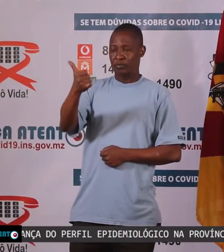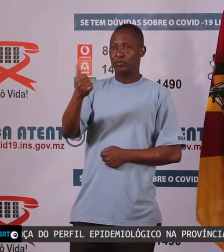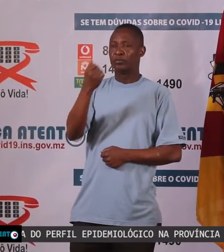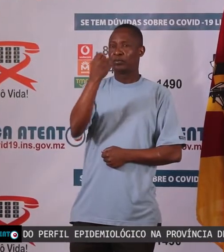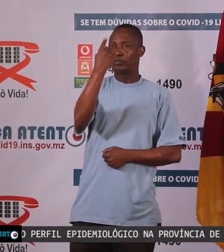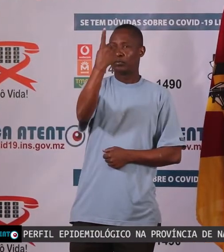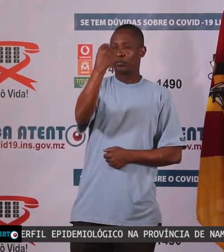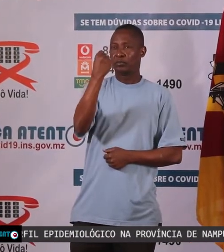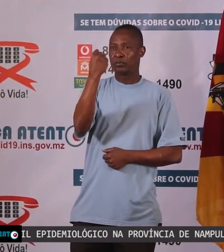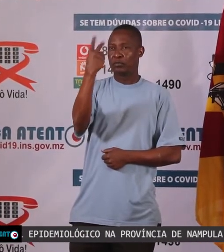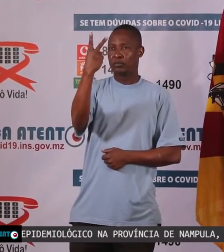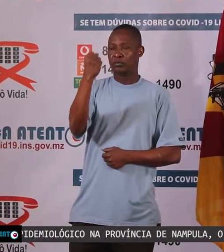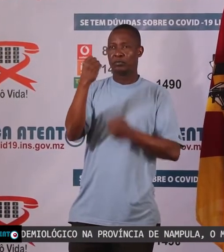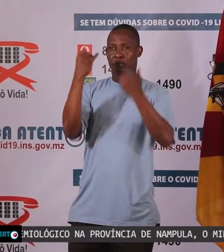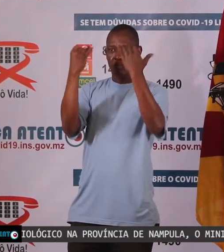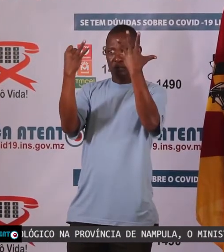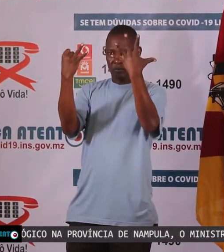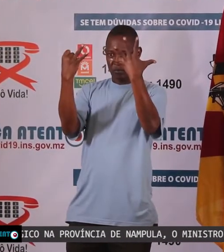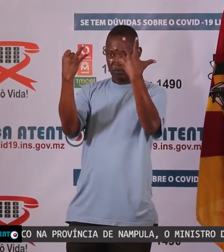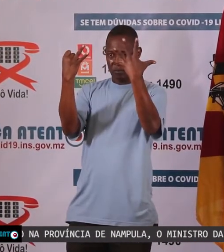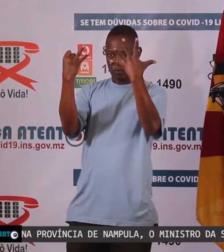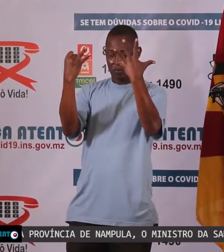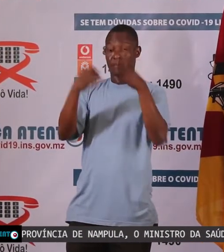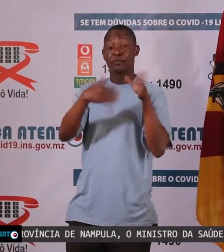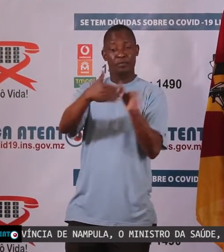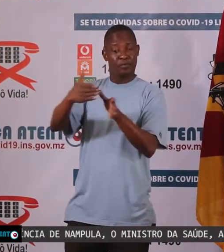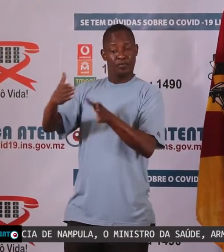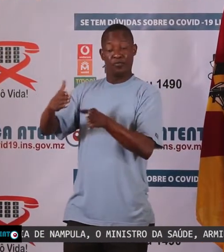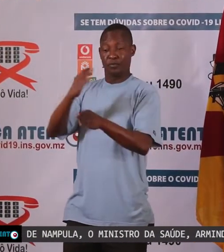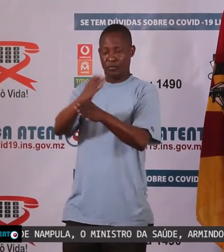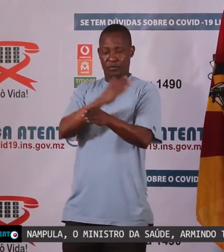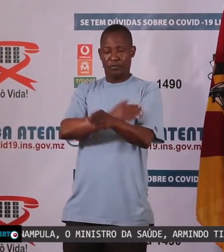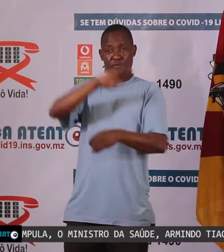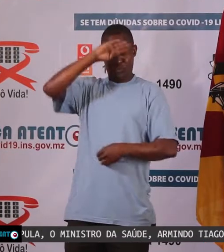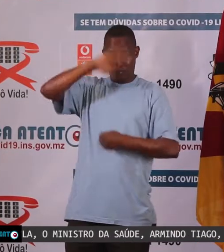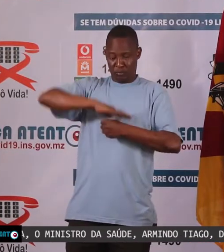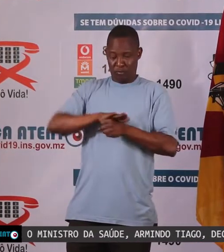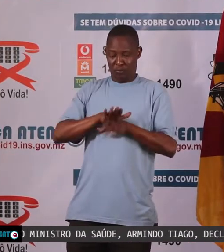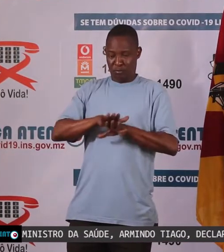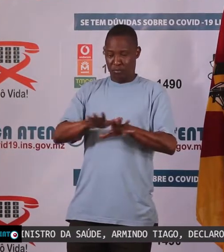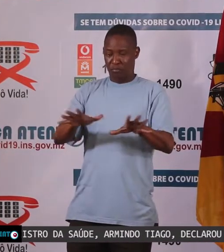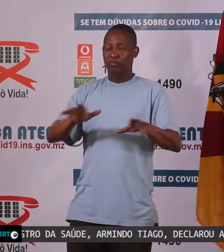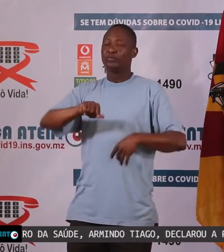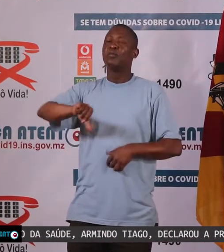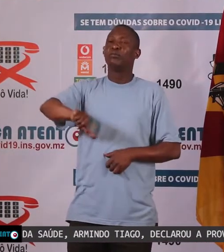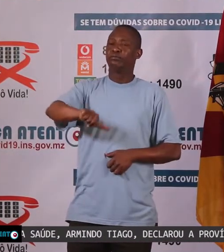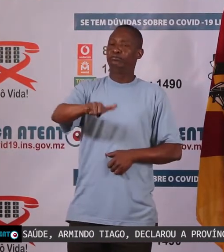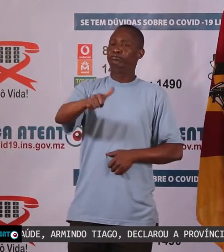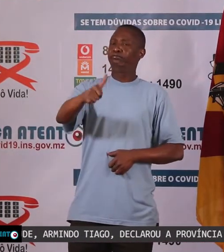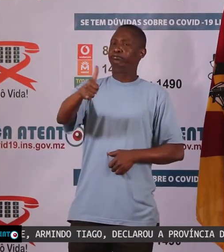127 pessoas completamente recuperadas de infecção de